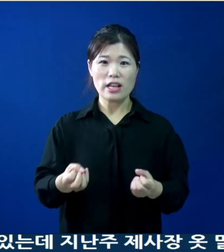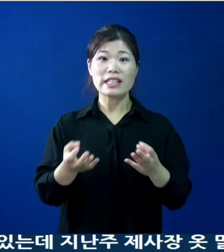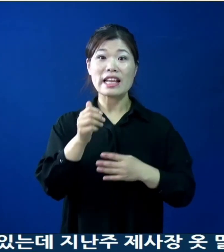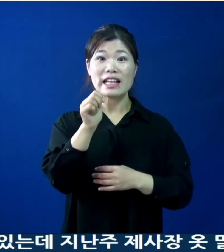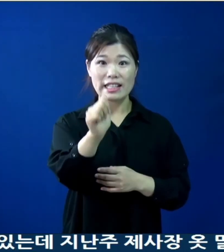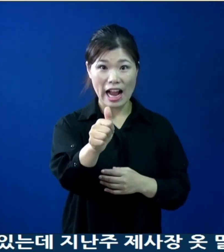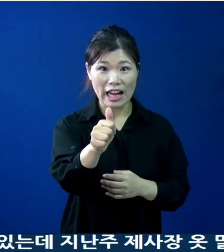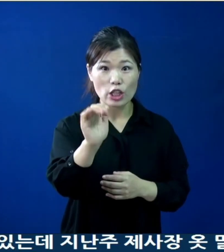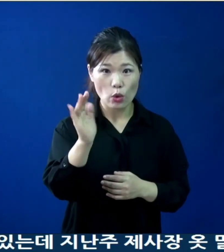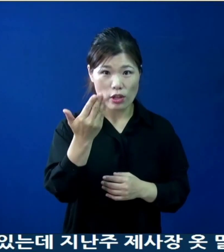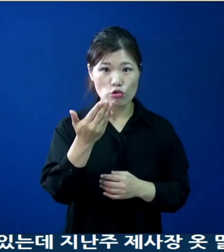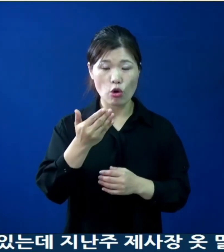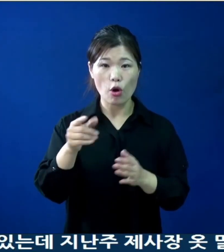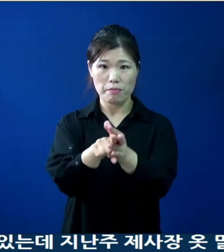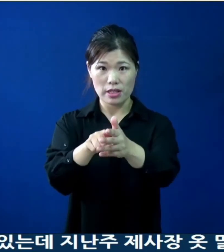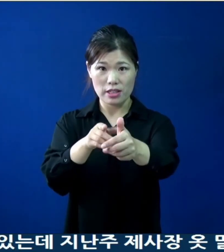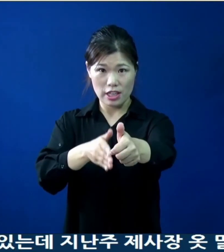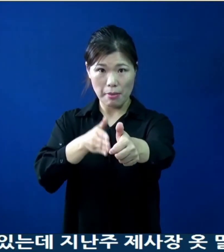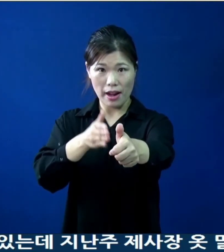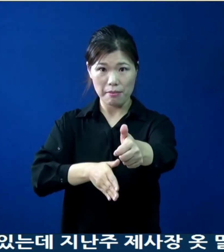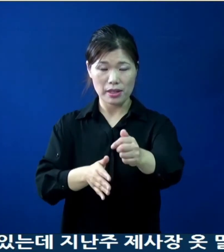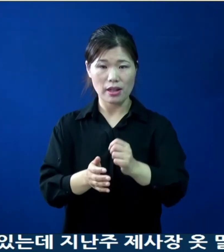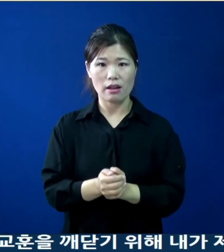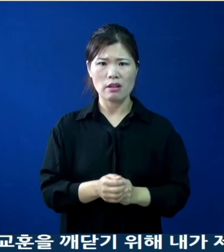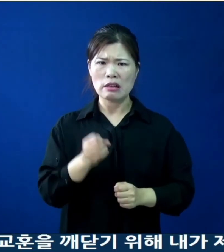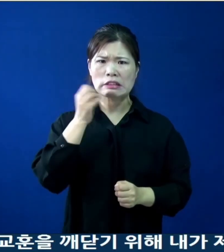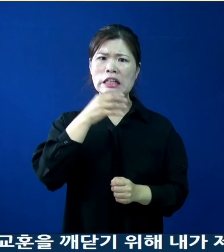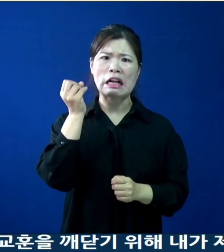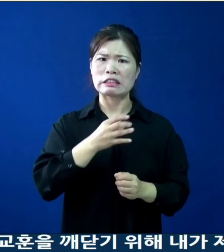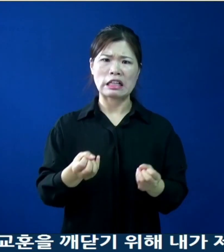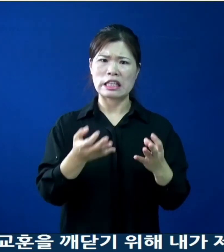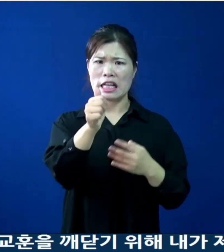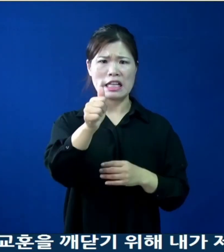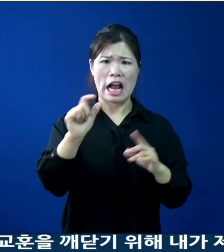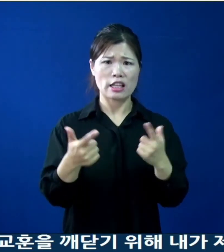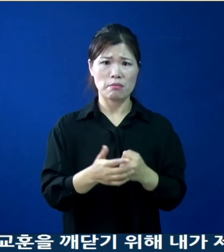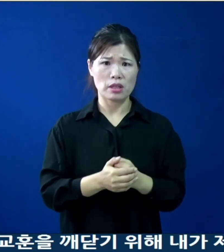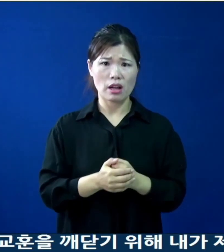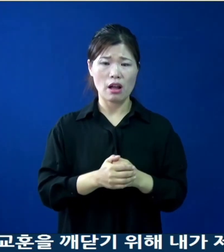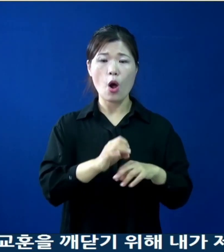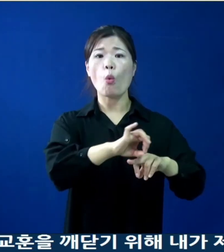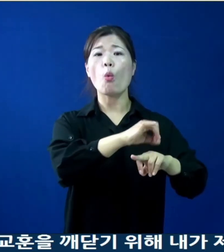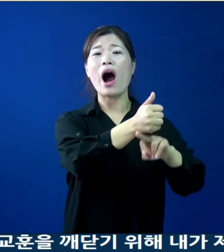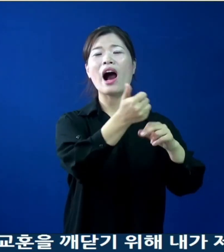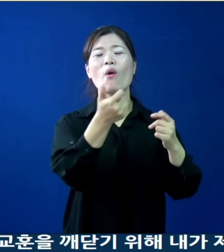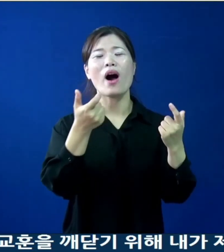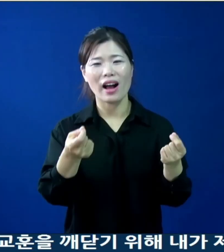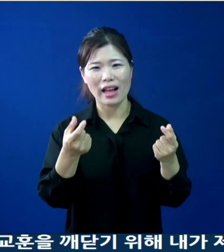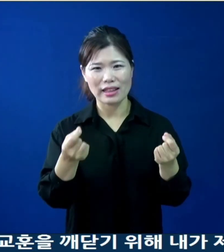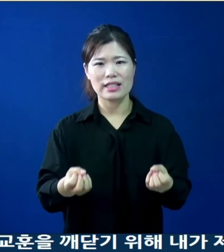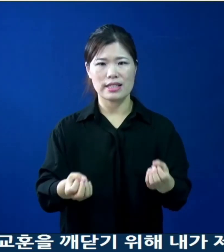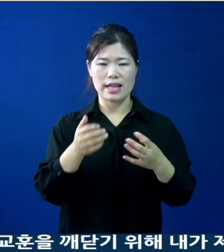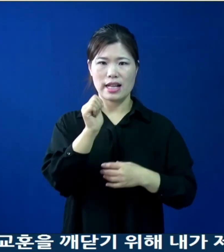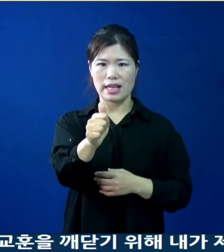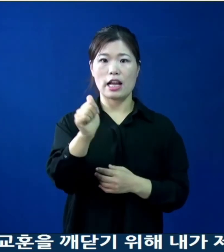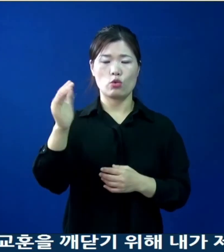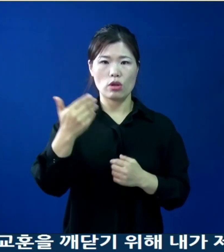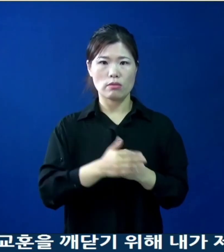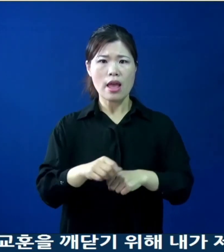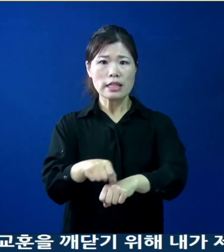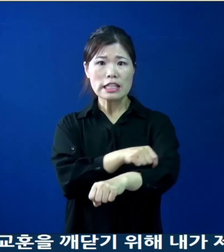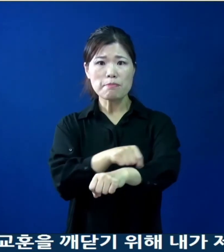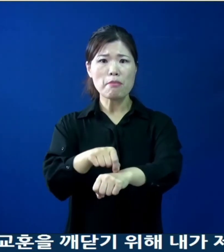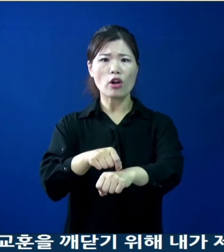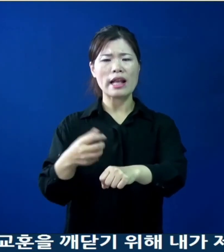바랍니다. 보통 제사장이 아니라 어떤 제사장이요? 왕 같은 제사장, 특별한 사명을